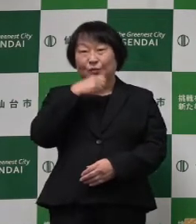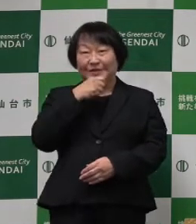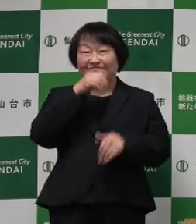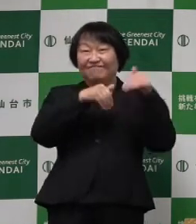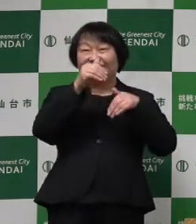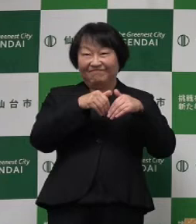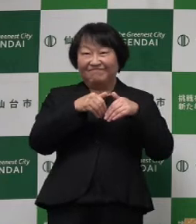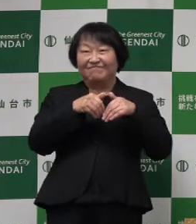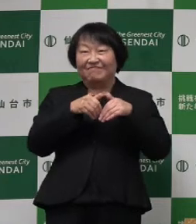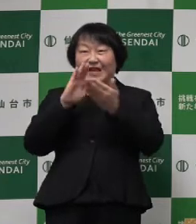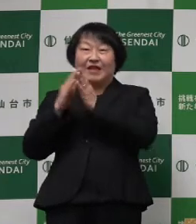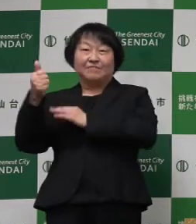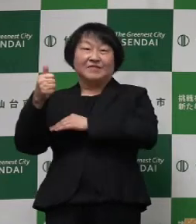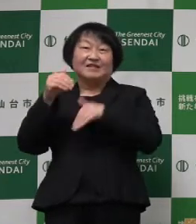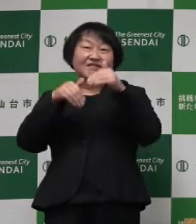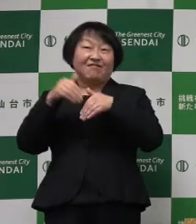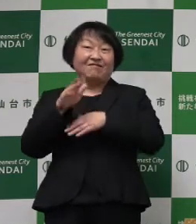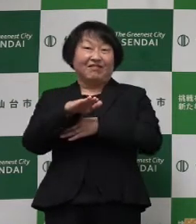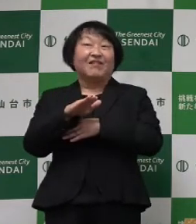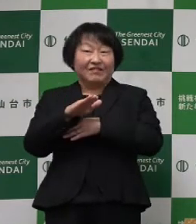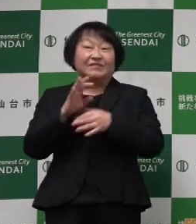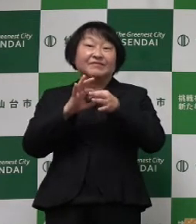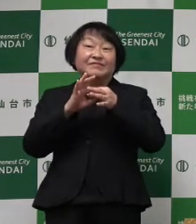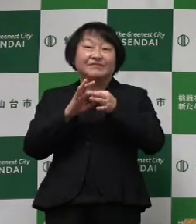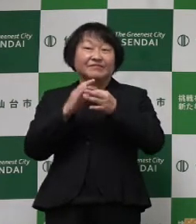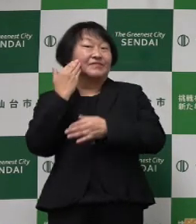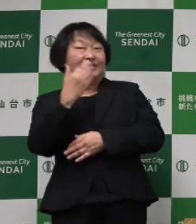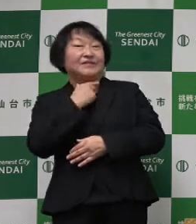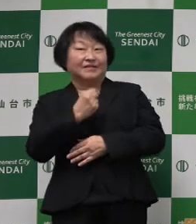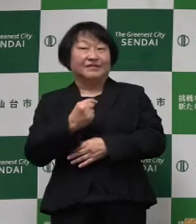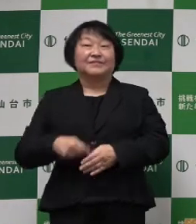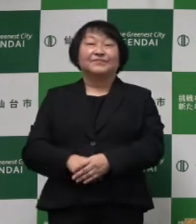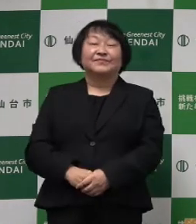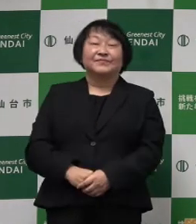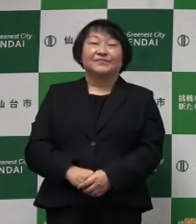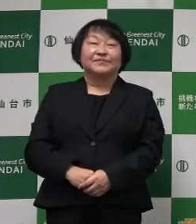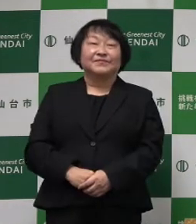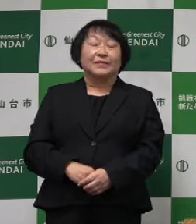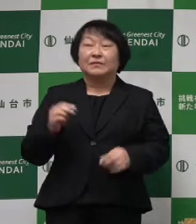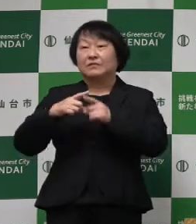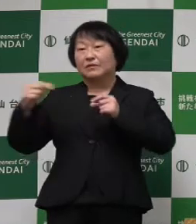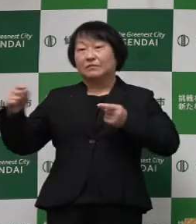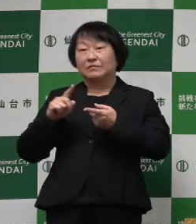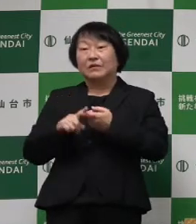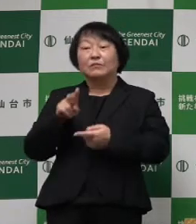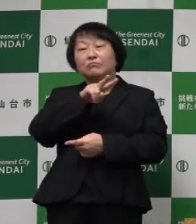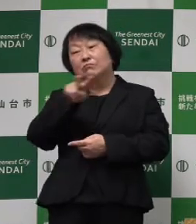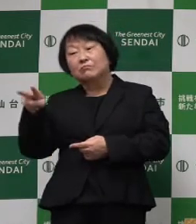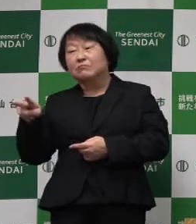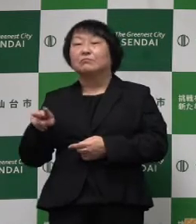が投開票されたということに関連して伺いたいと思います。まず全国的に見るとです